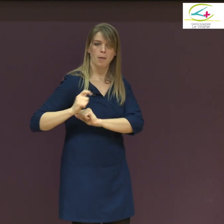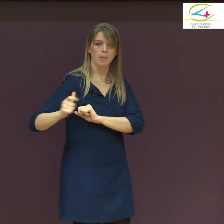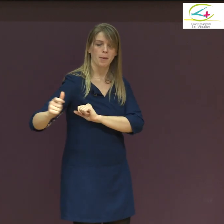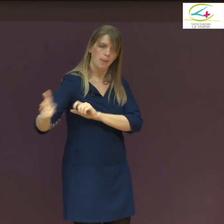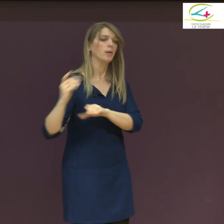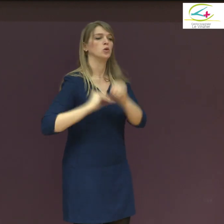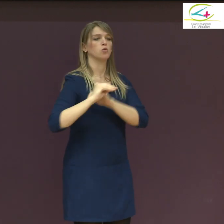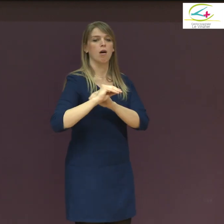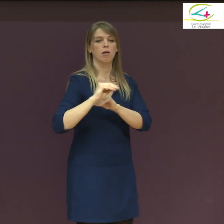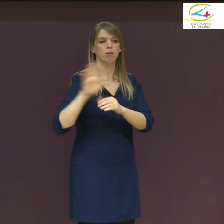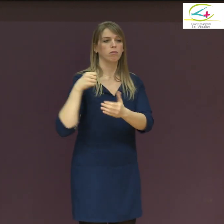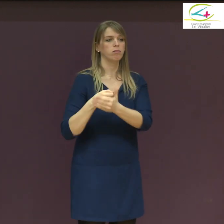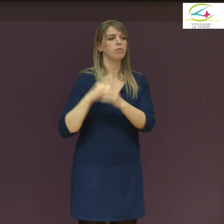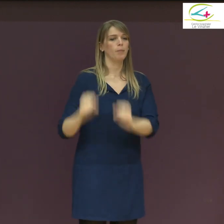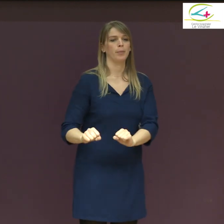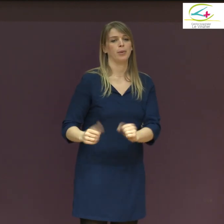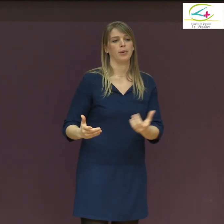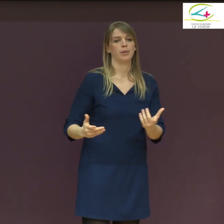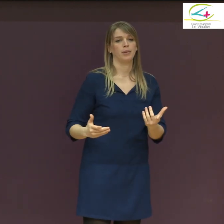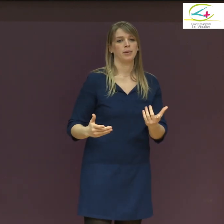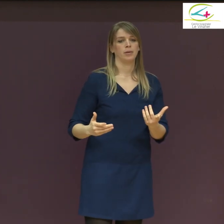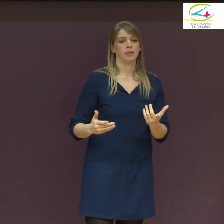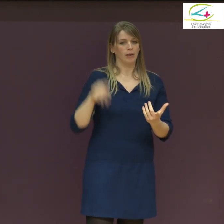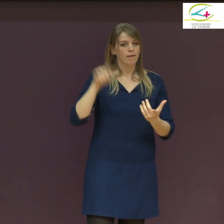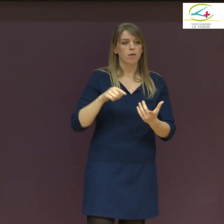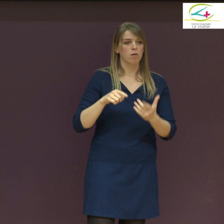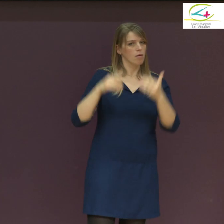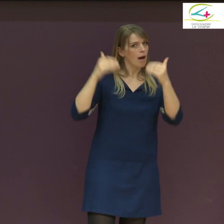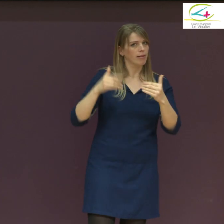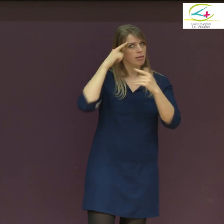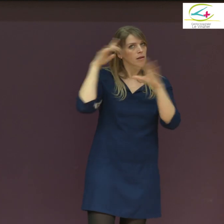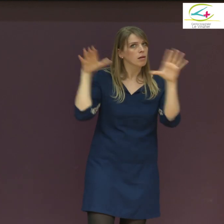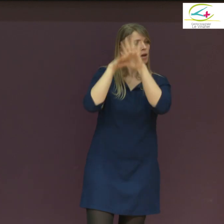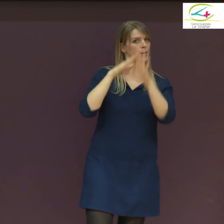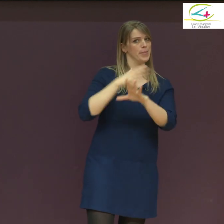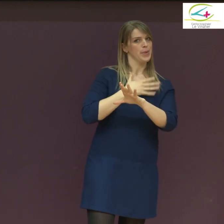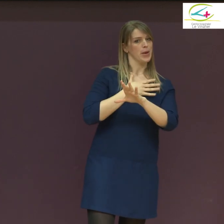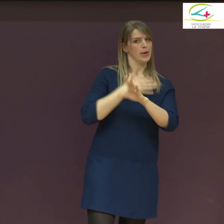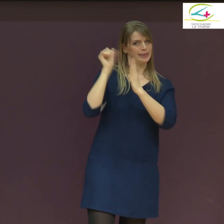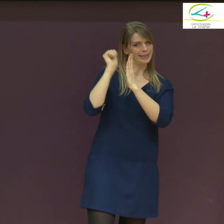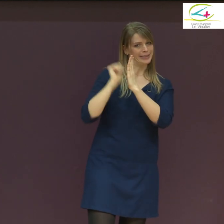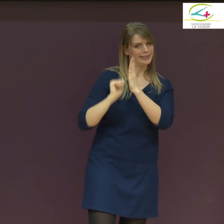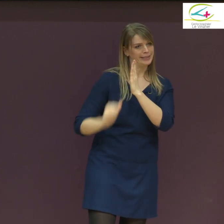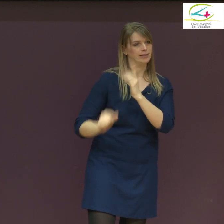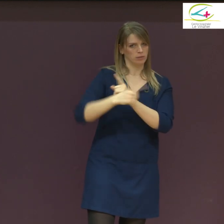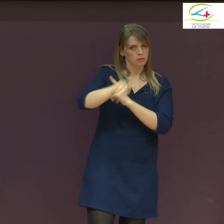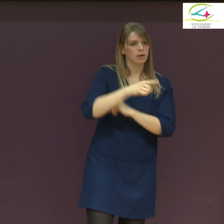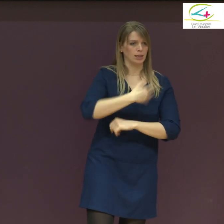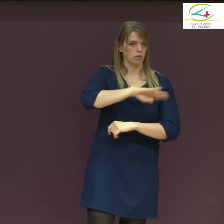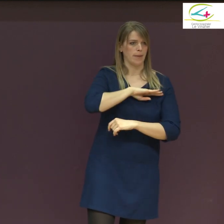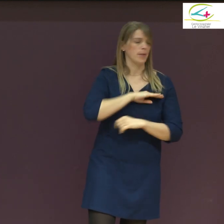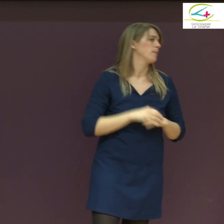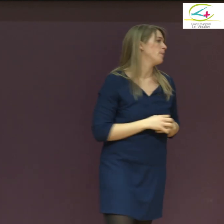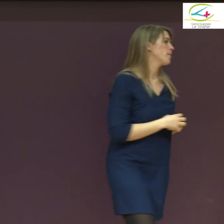soin. Donc cette déstigmatisation, elle nous appartient tous. Bon, juste